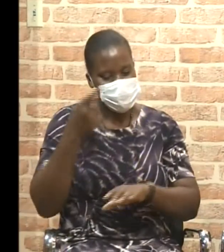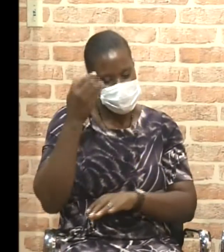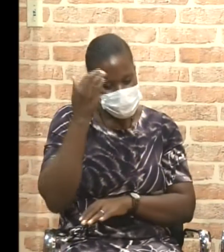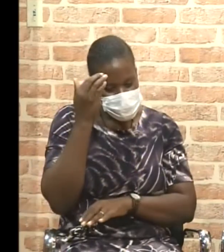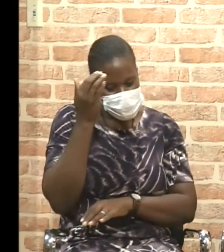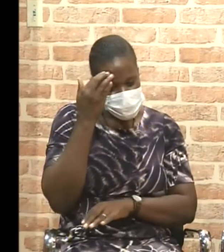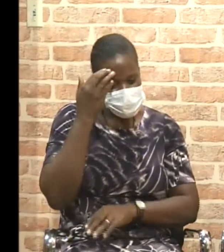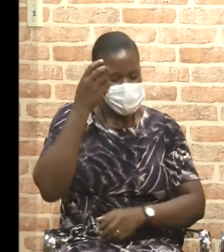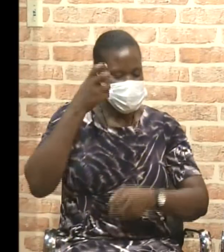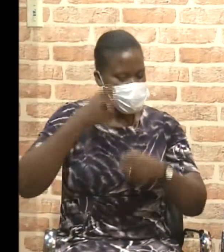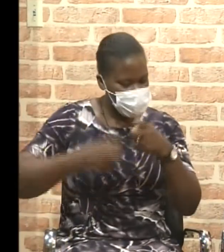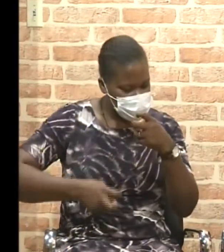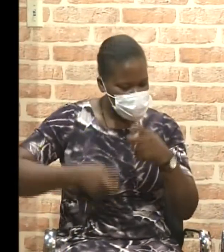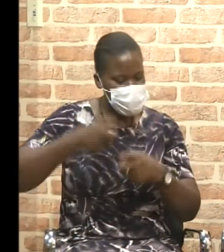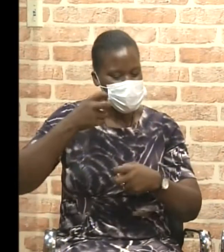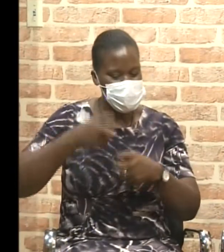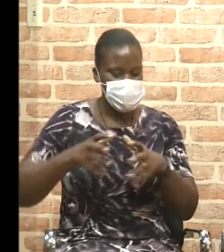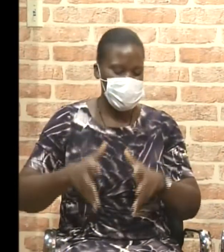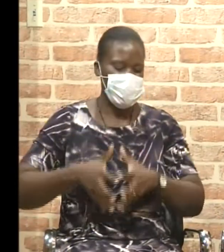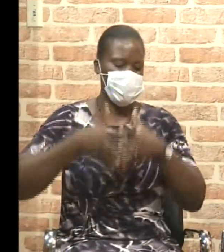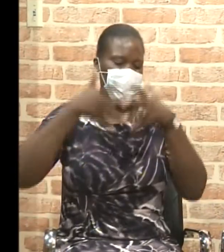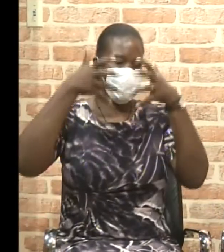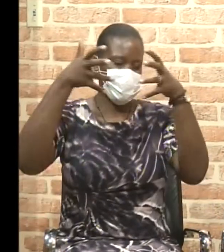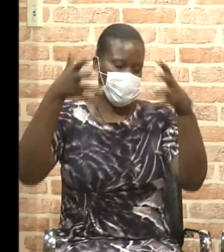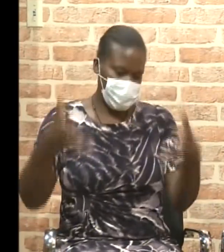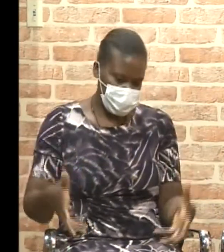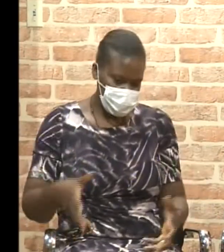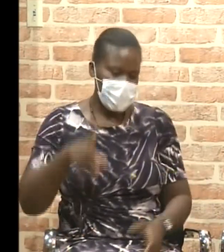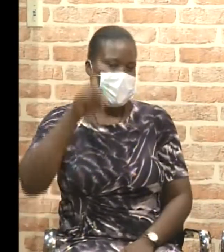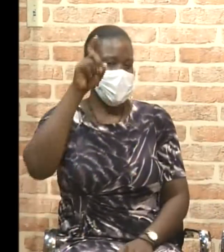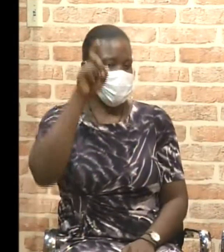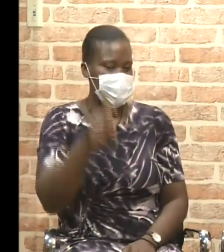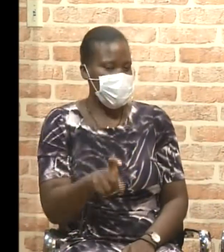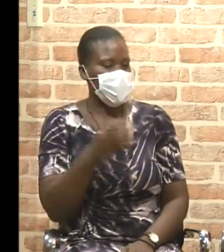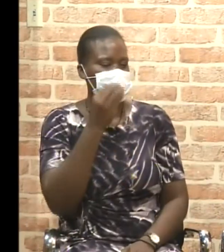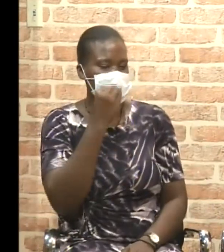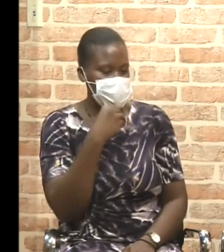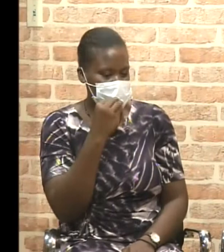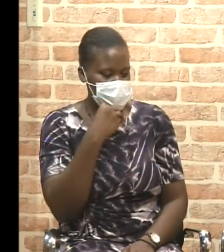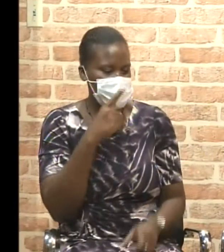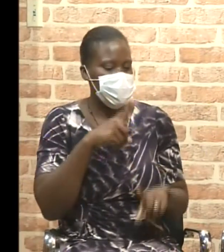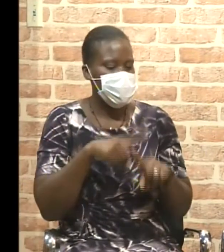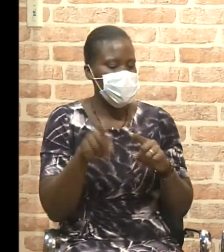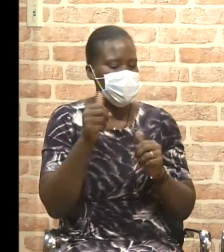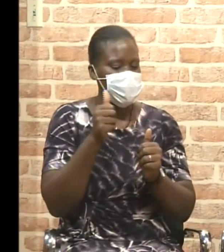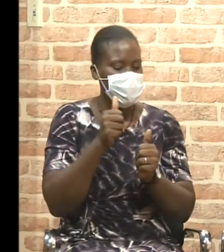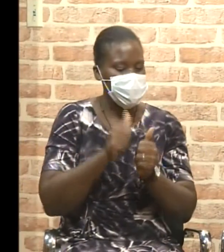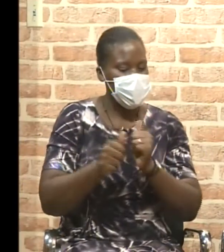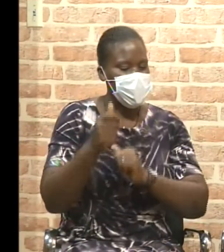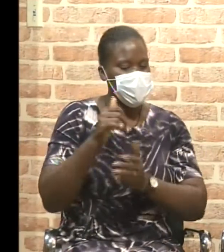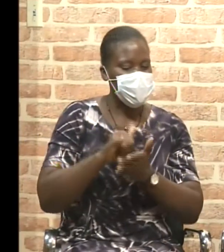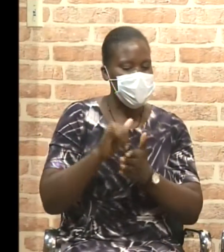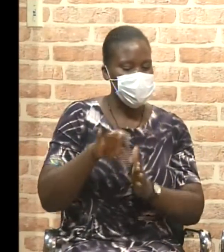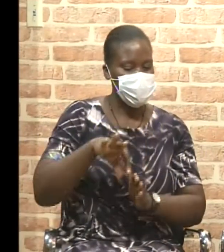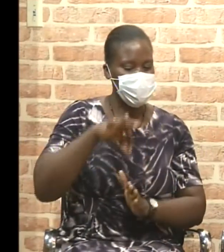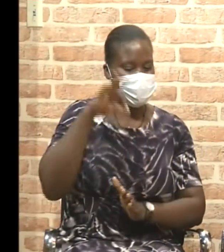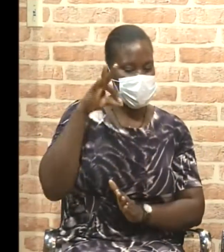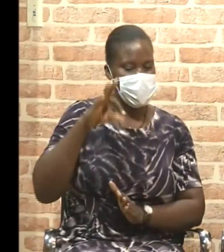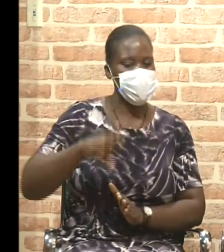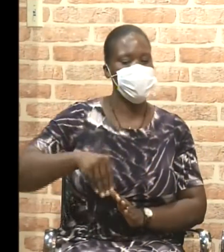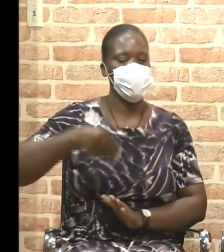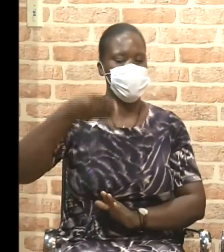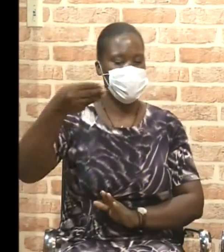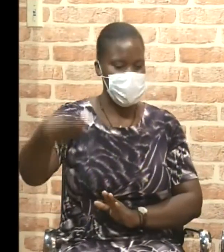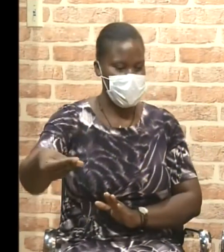connaissons des difficultés. Il y a un pile, bouche fin, faut que vous mangez. Mais chaque sac que nous jouons, nous assurons que nous faisons suivi pour